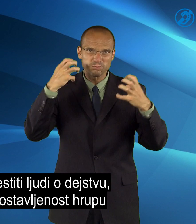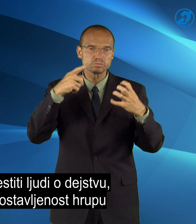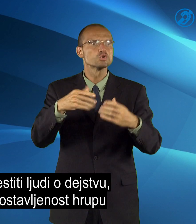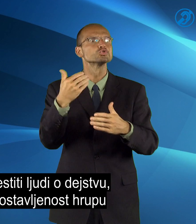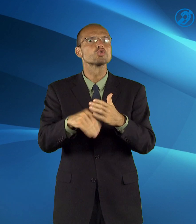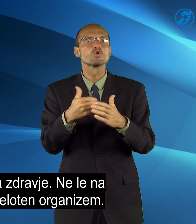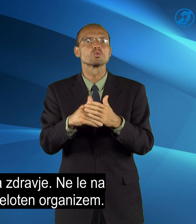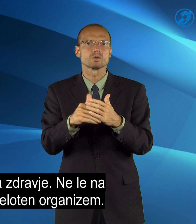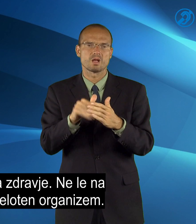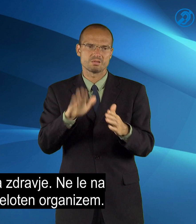zdravje.